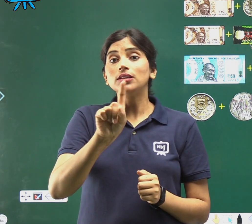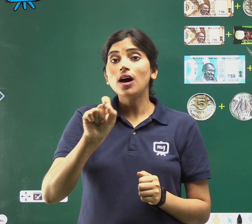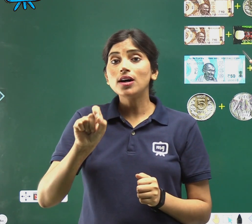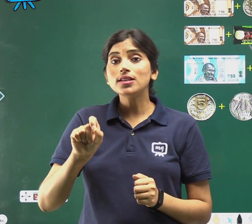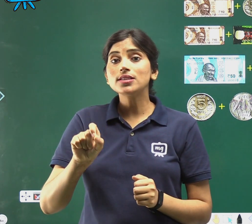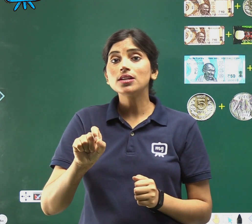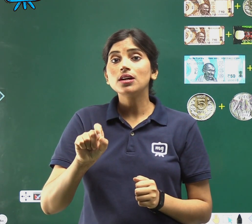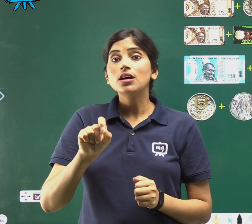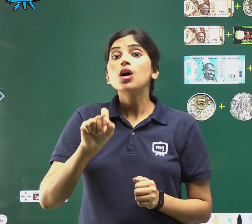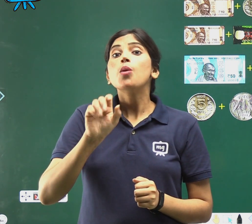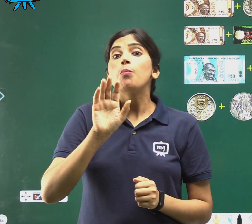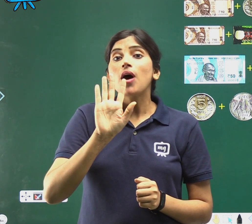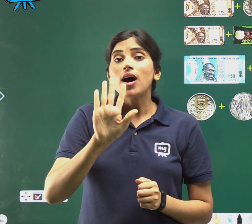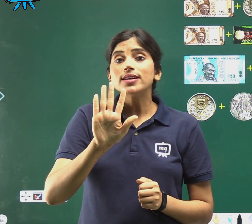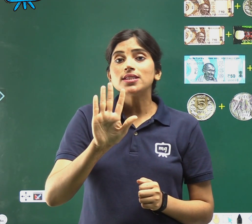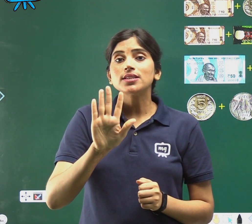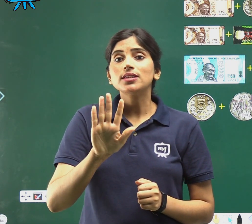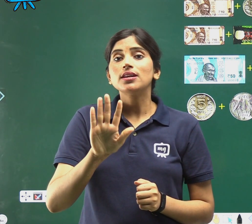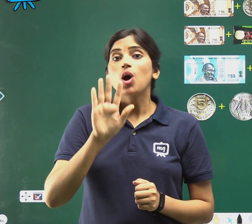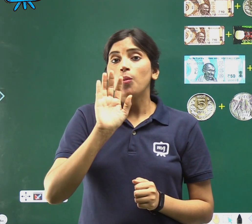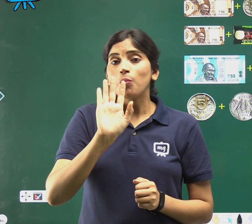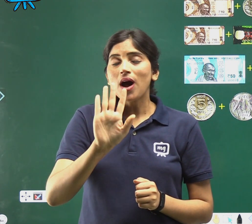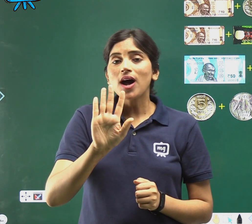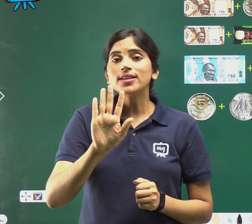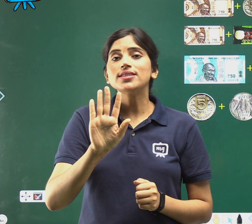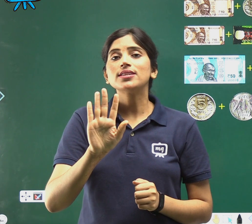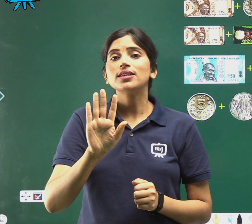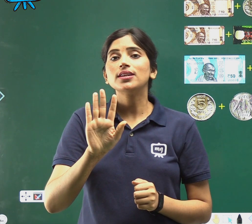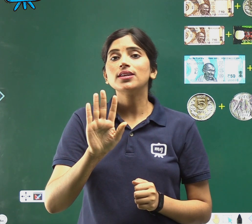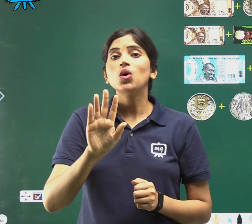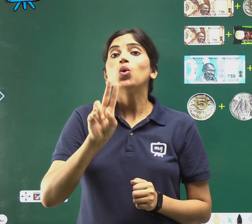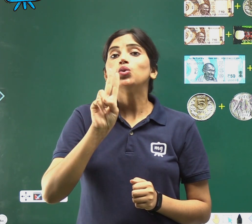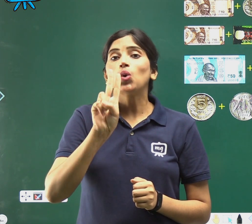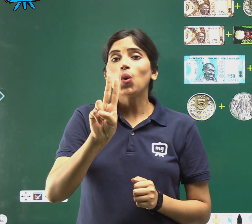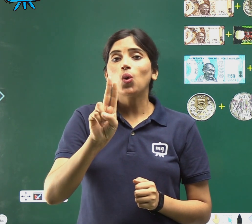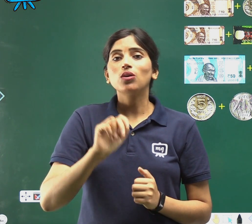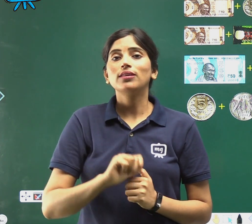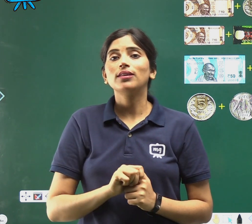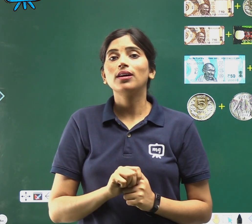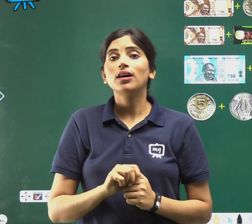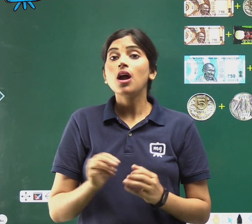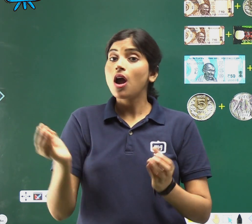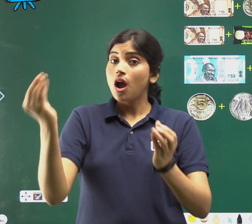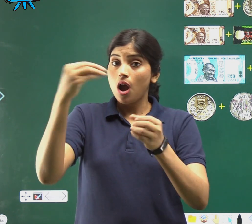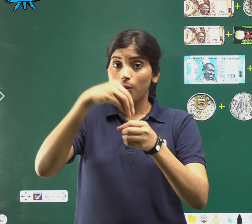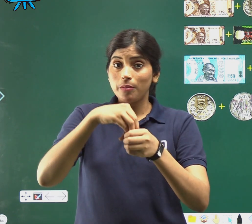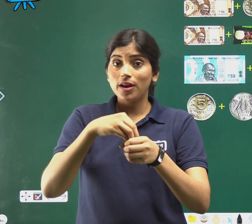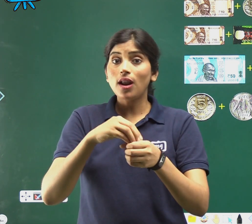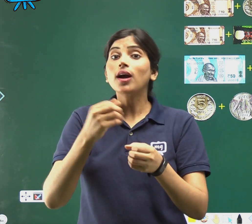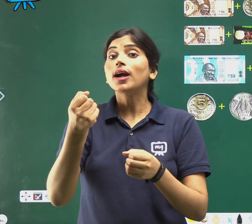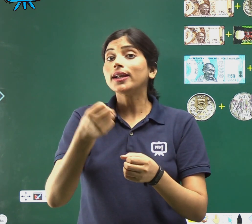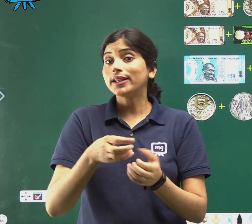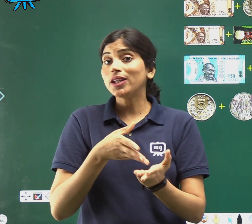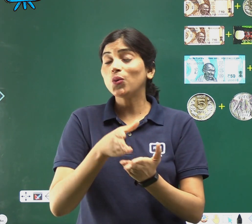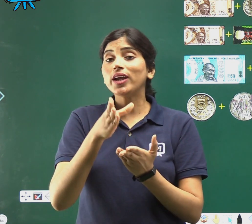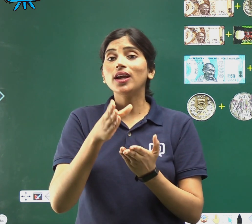10, 5, 5, 2 मिलाकर कितने हुए?